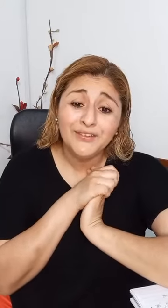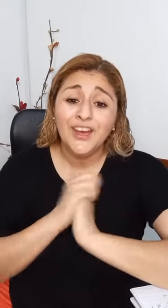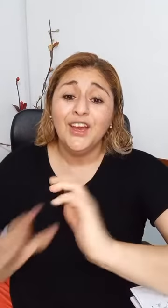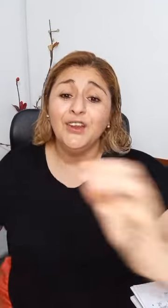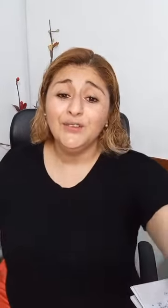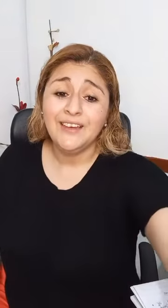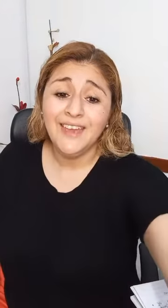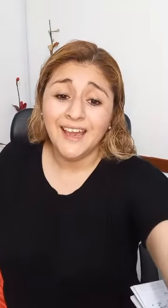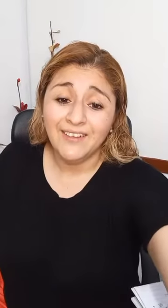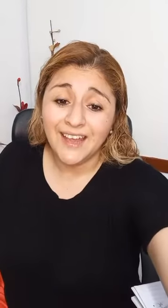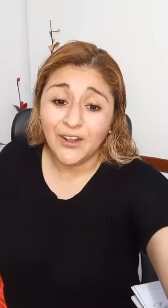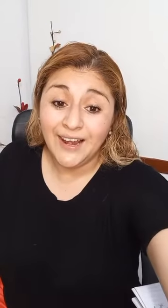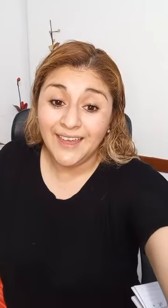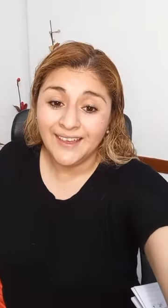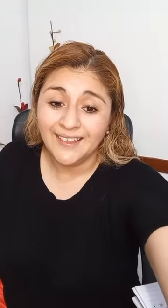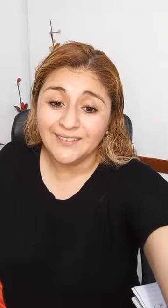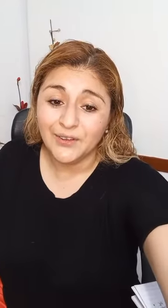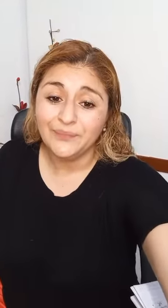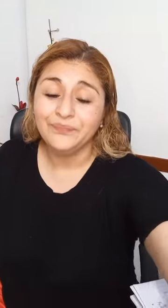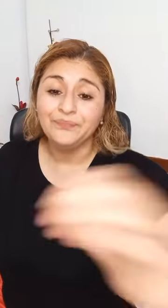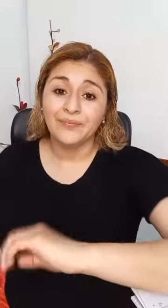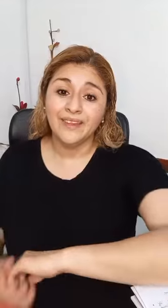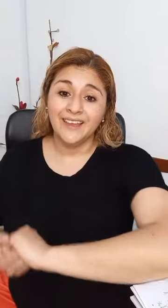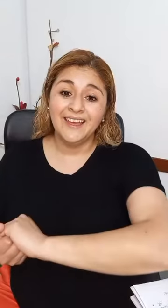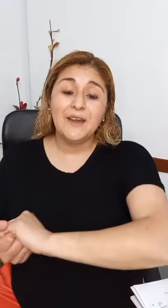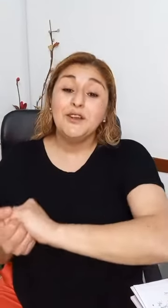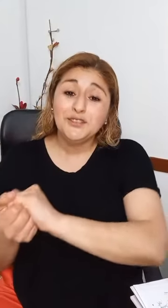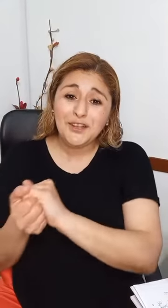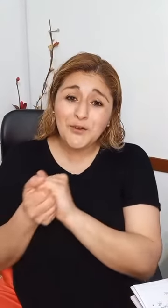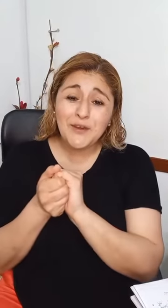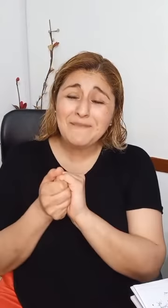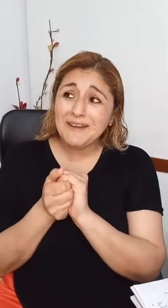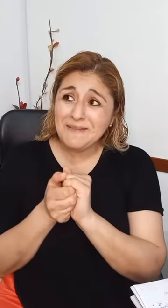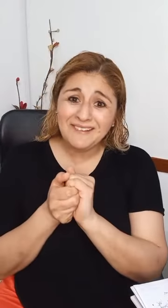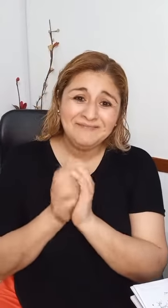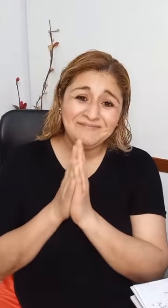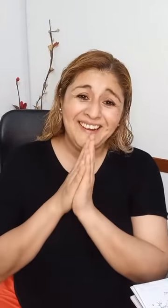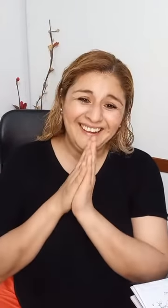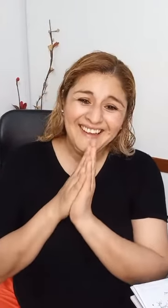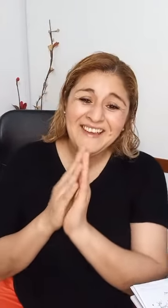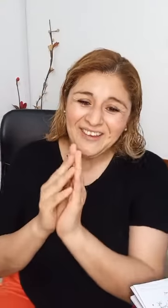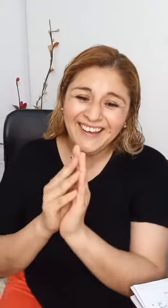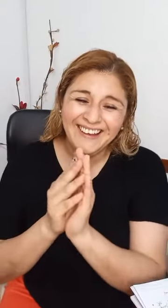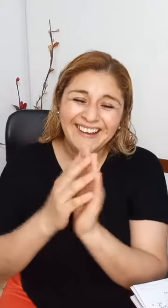Mirá vos, no sabía que venía con la edad. Bueno, yo tengo una prima